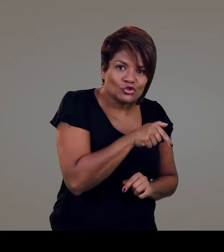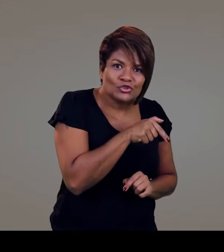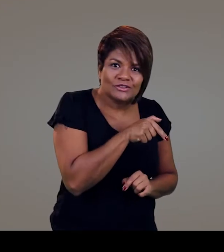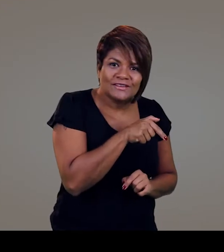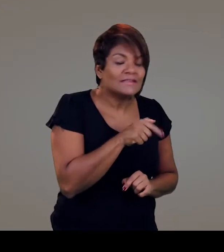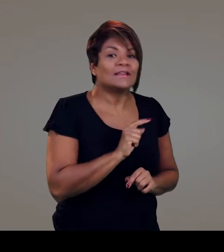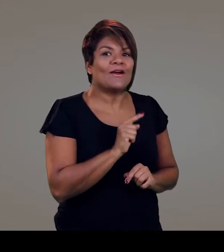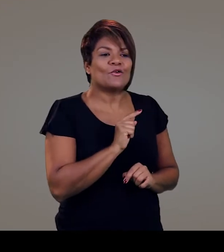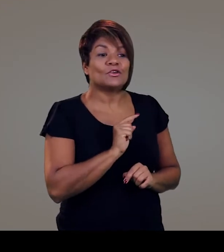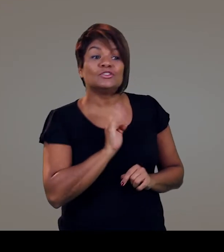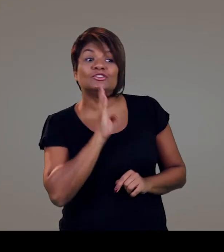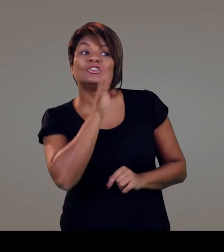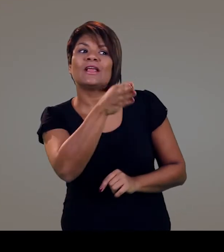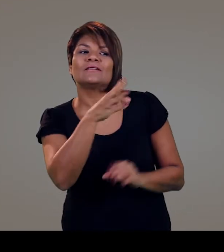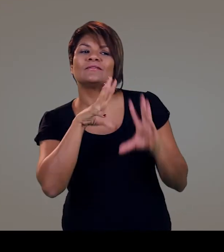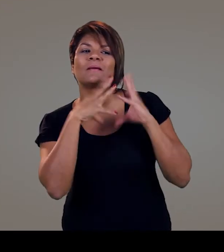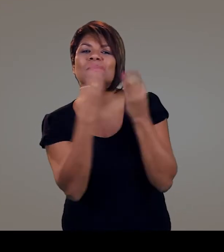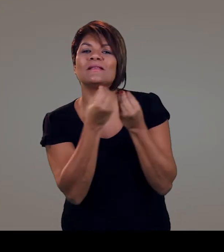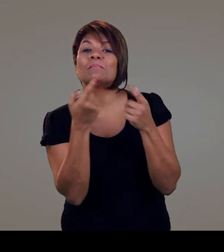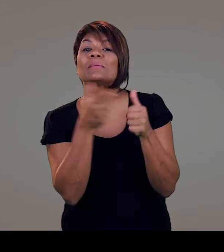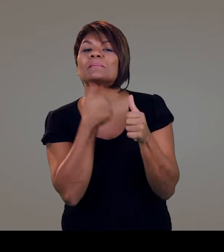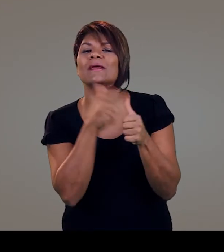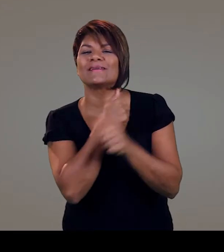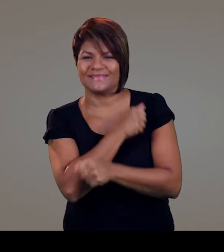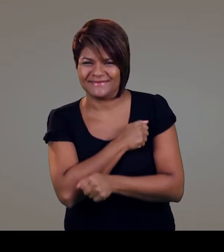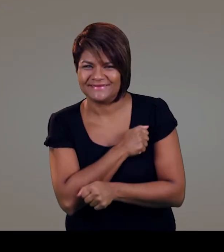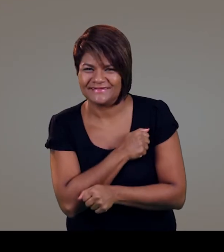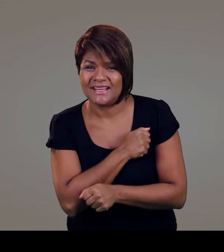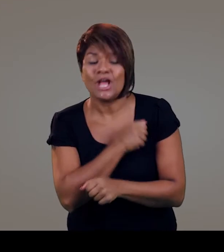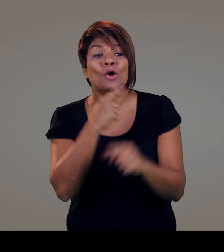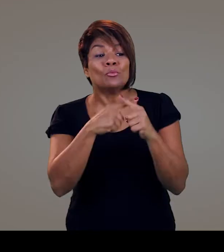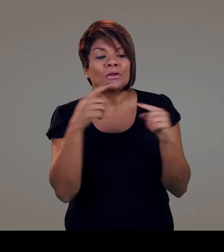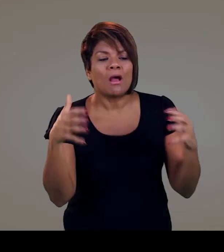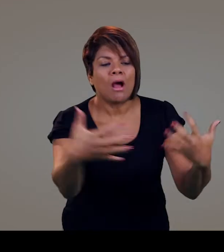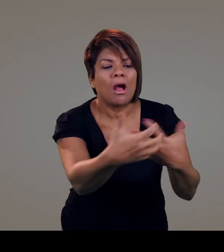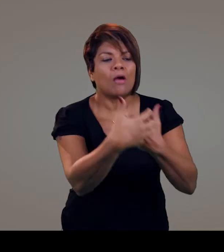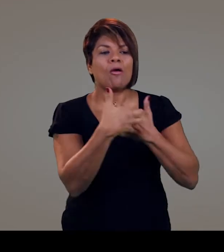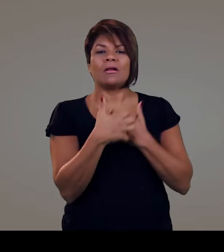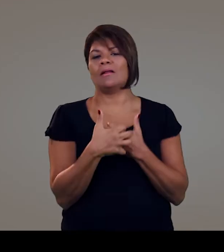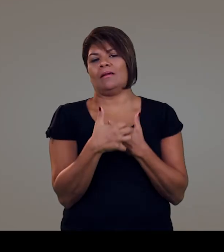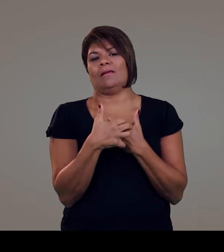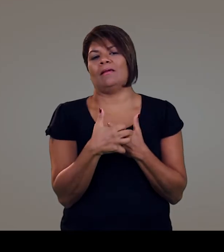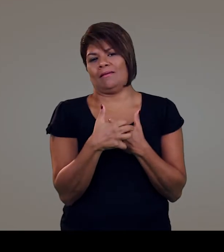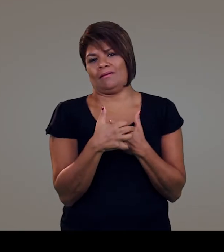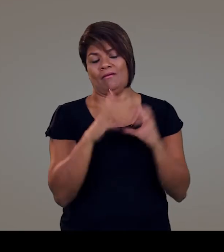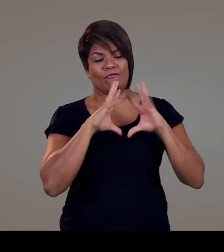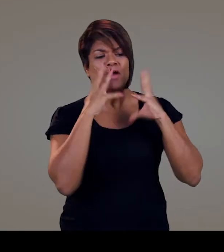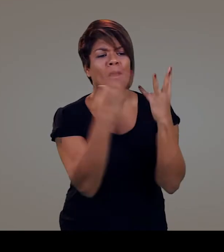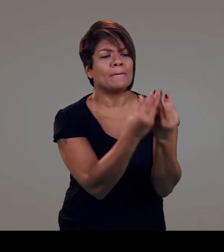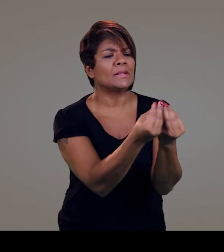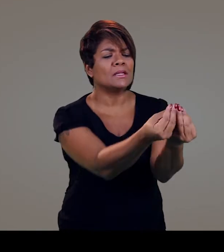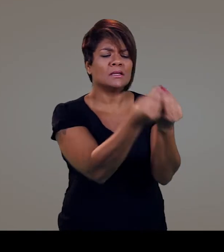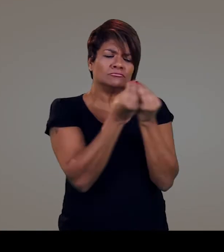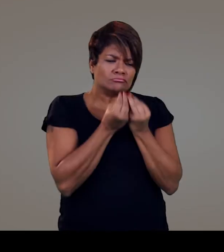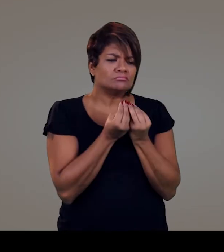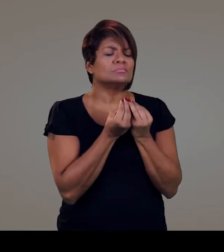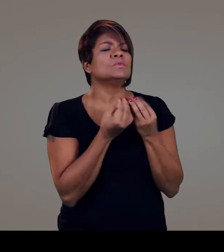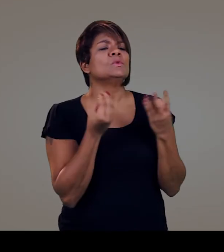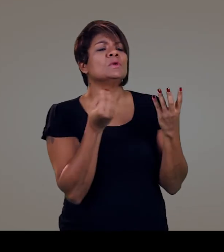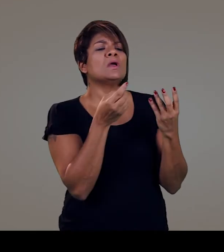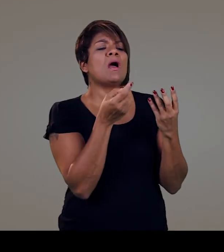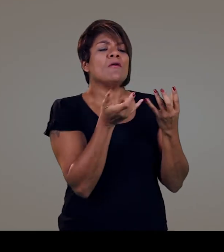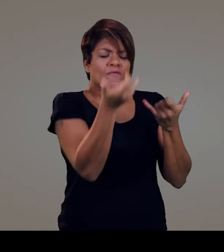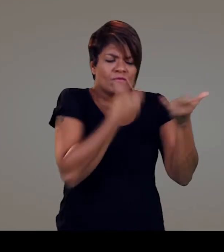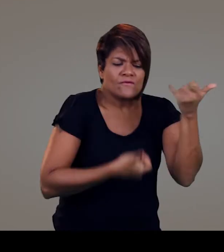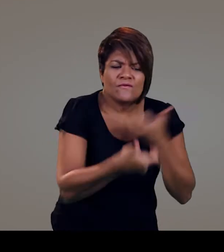Acolher essa família de forma tal que ela possa falar o quanto é ruim, quanto foi ruim